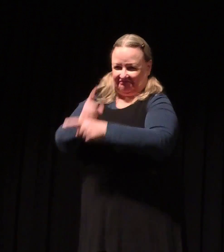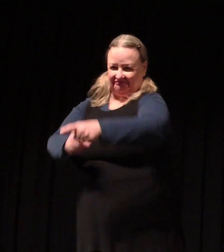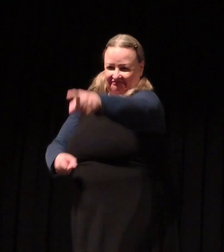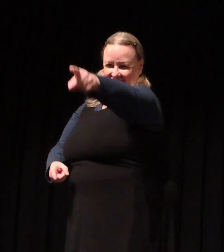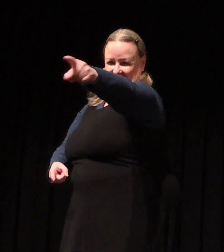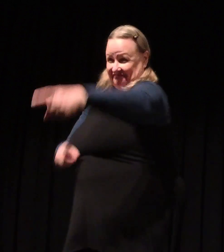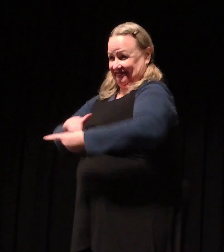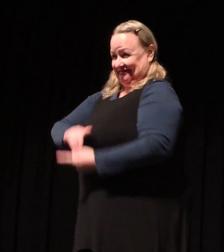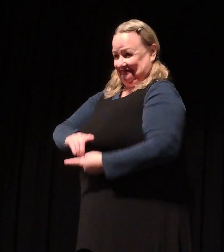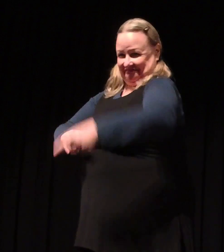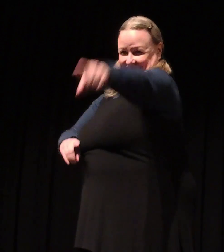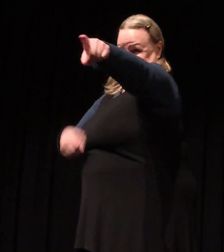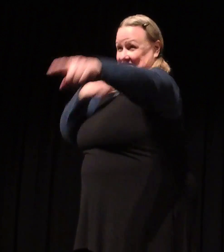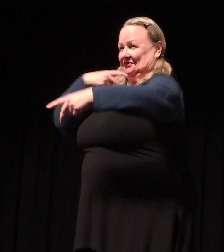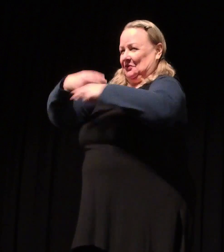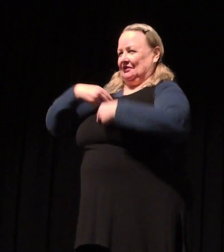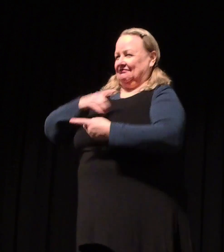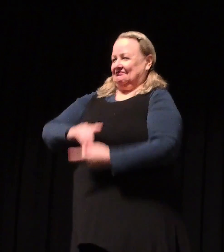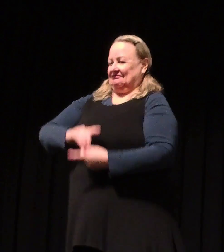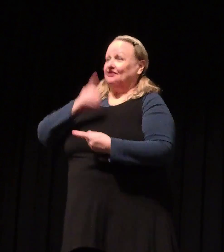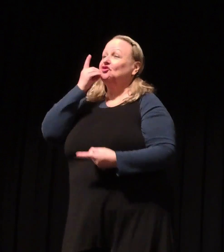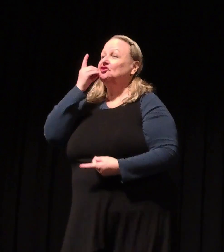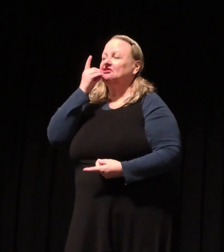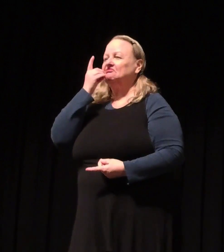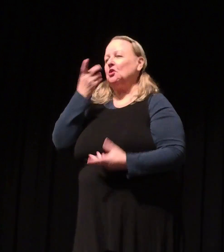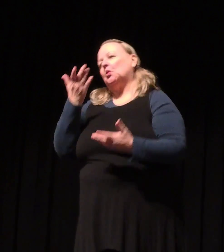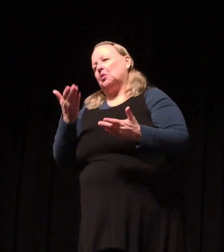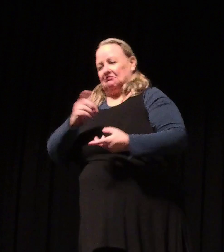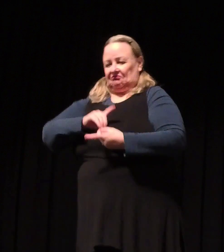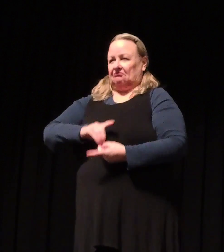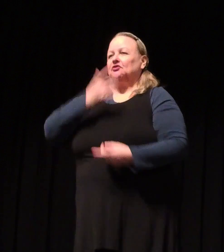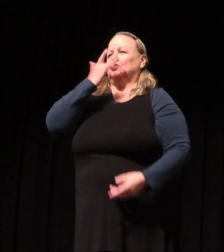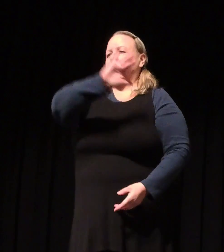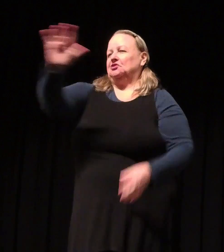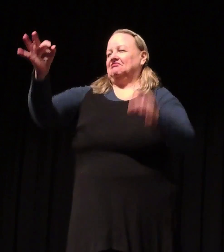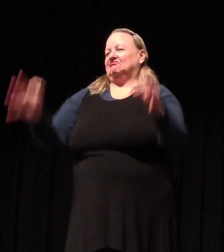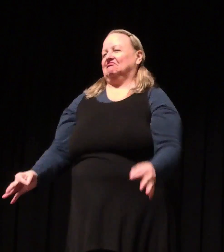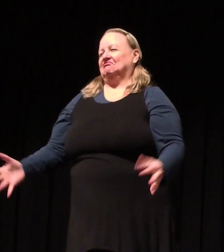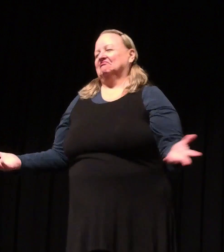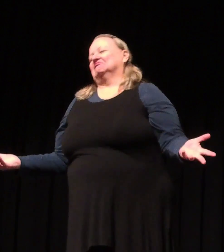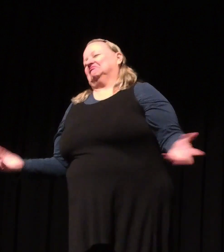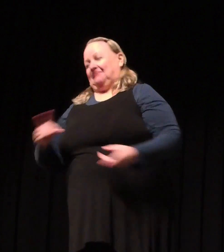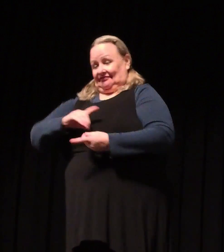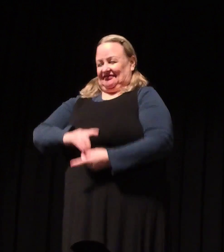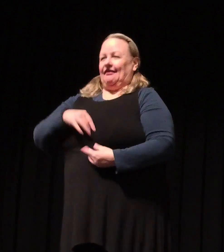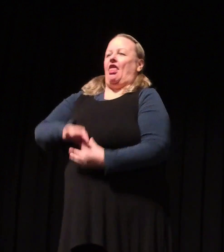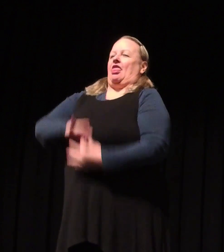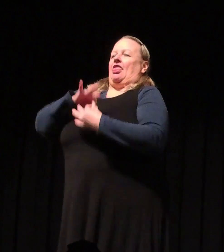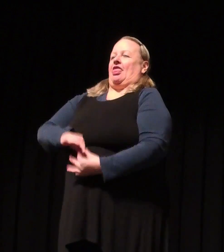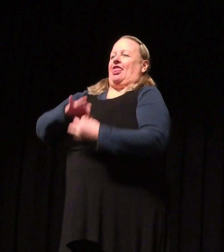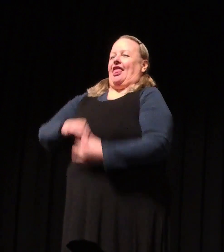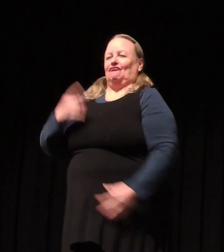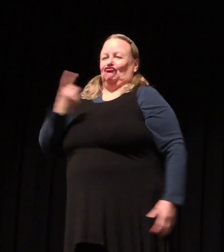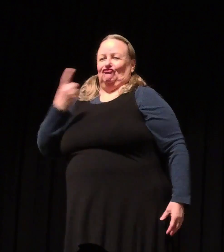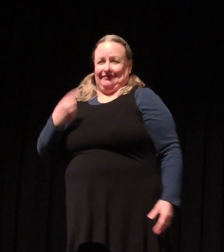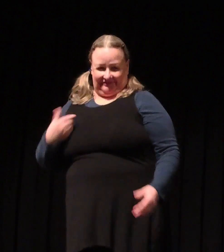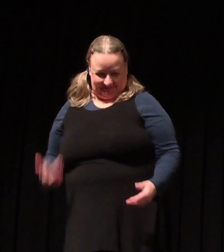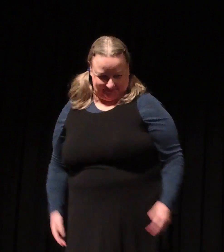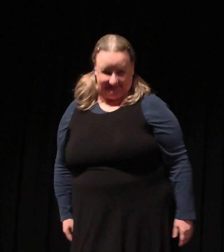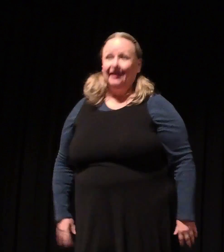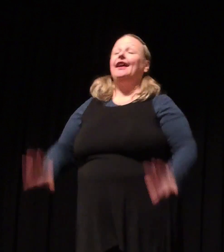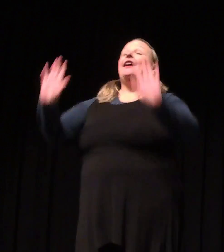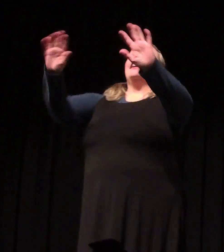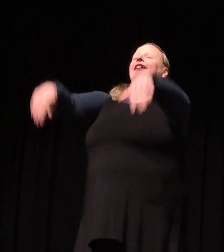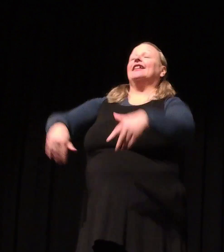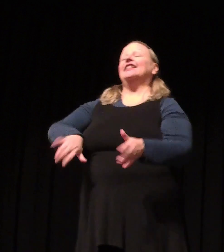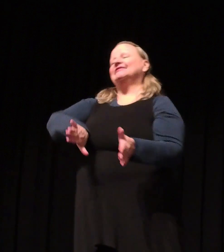mon non-signe quand je suis stressée, hein? Oui, bon, j'ai vu Monica qui a signé Denise, et c'est pas Denise, mon non-signe, c'est quand je suis stressée, ça devient Denise comme ça.